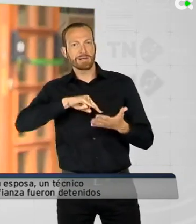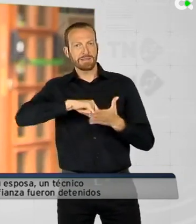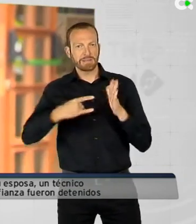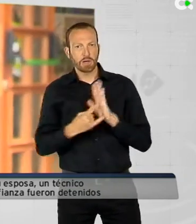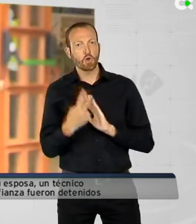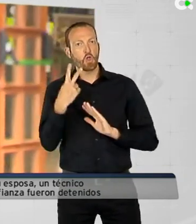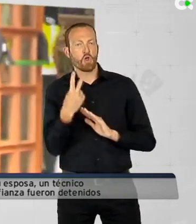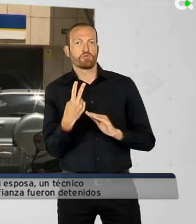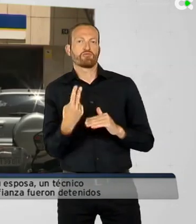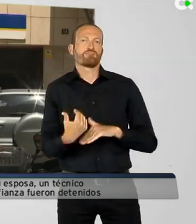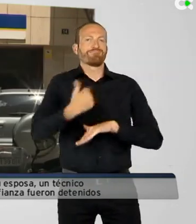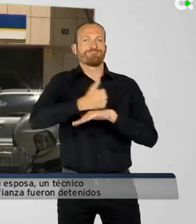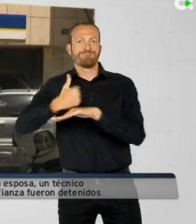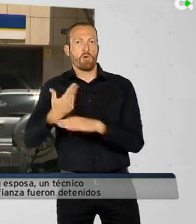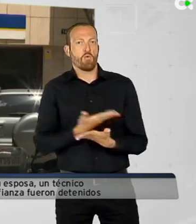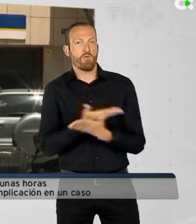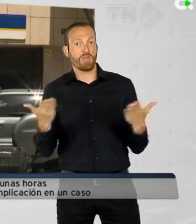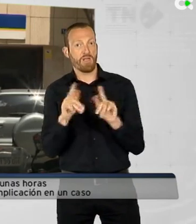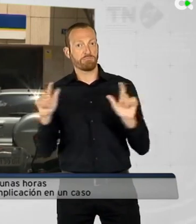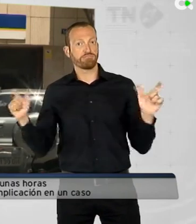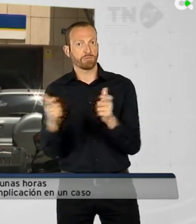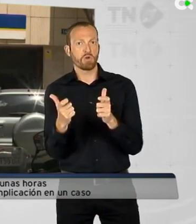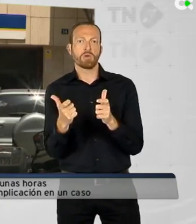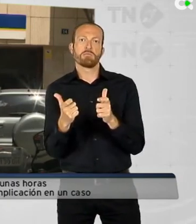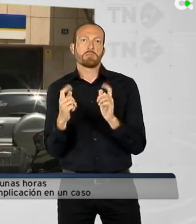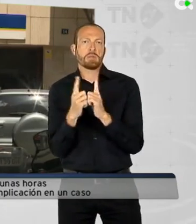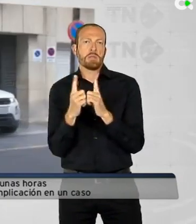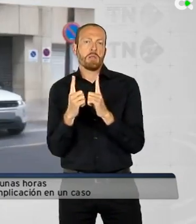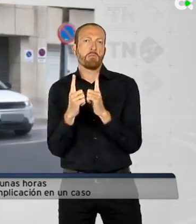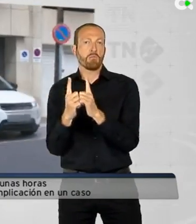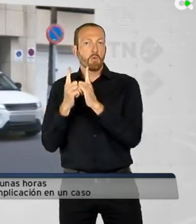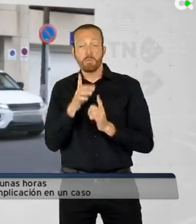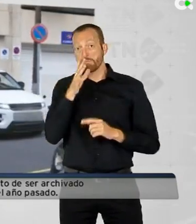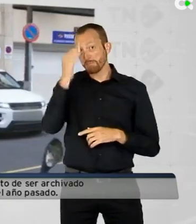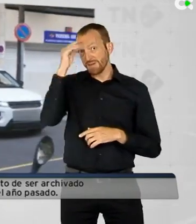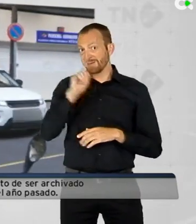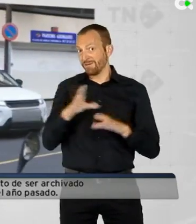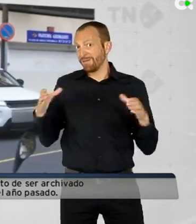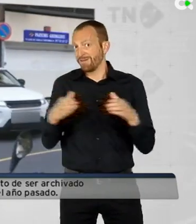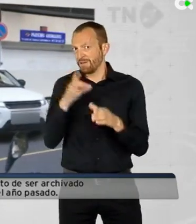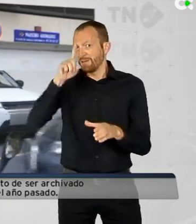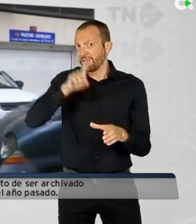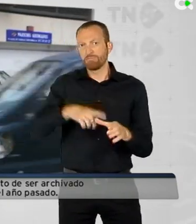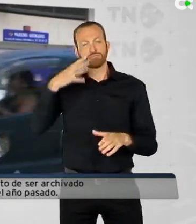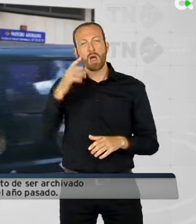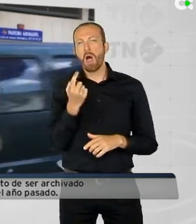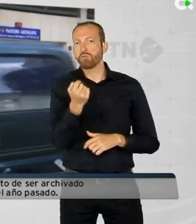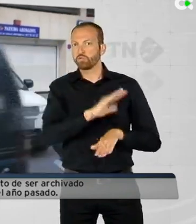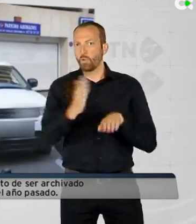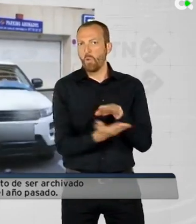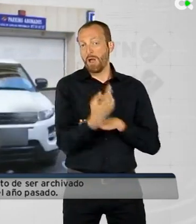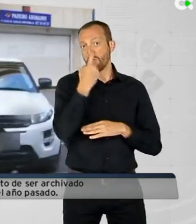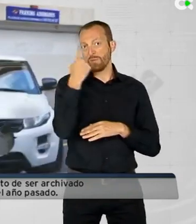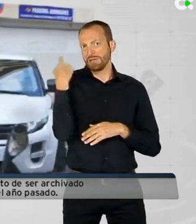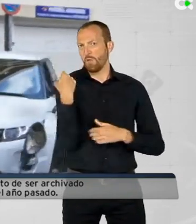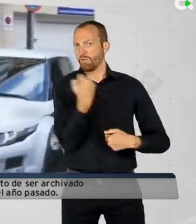dos cargos de confianza fueron detenidos durante unas horas por su presunta implicación en un caso que estuvo a punto de ser archivado a finales